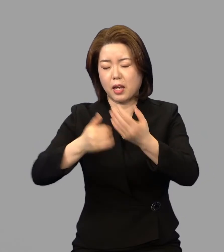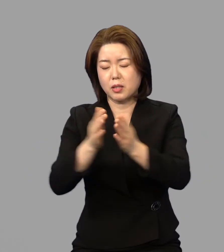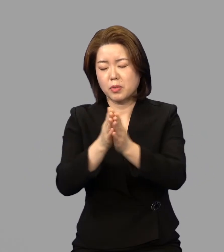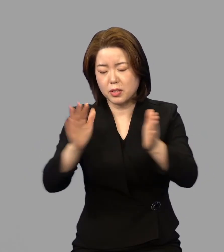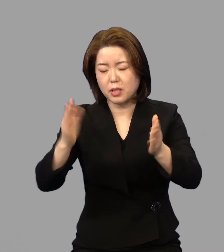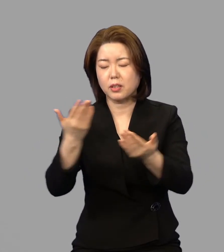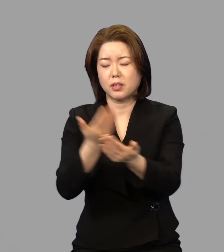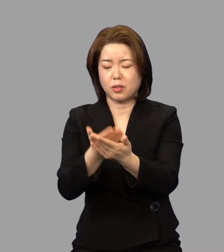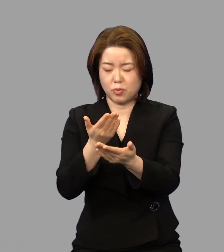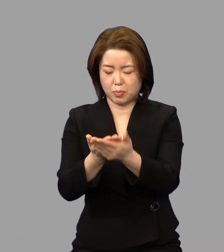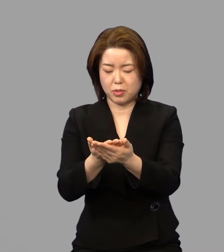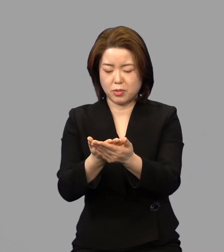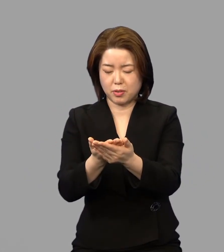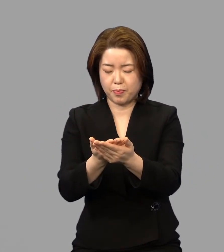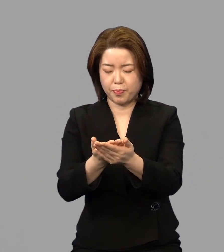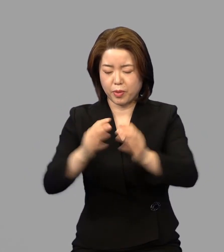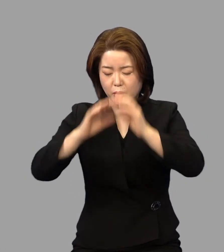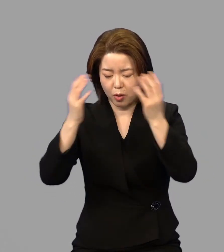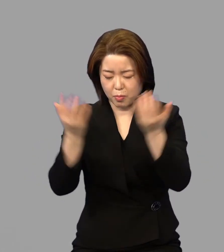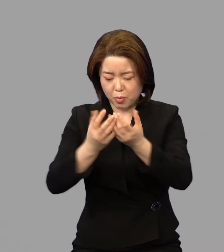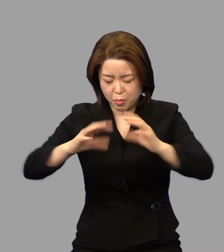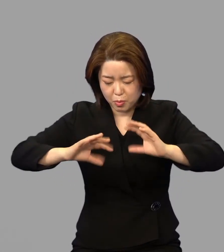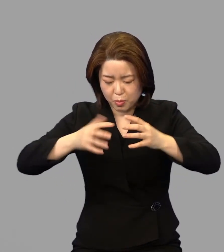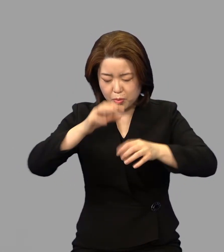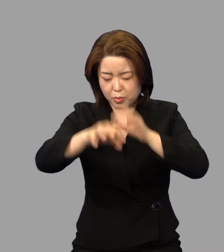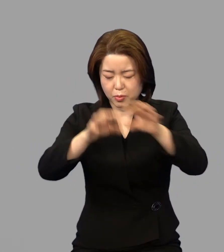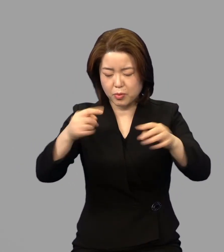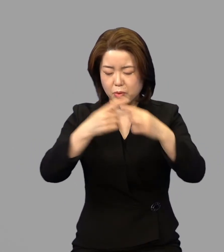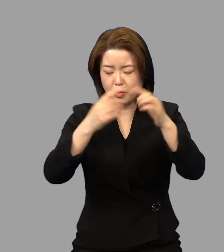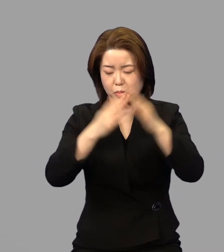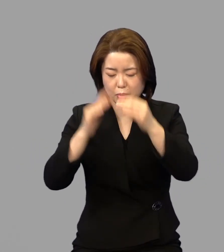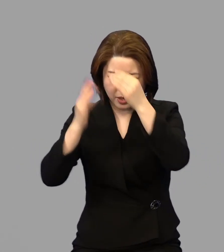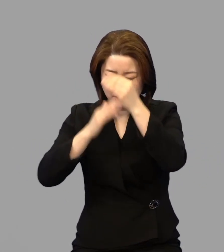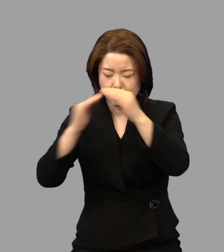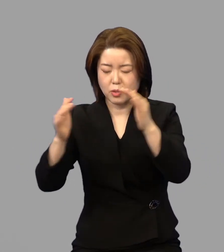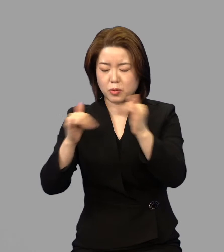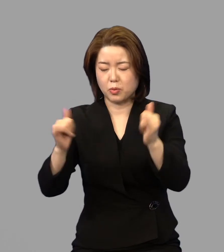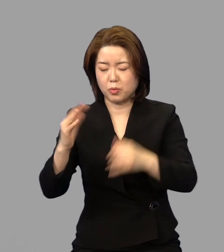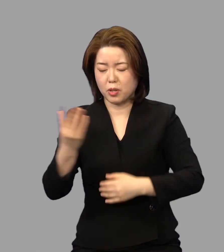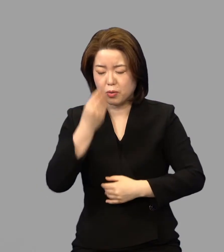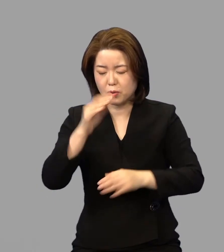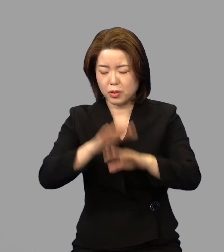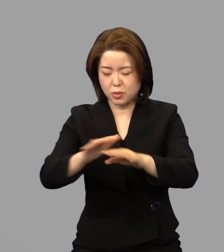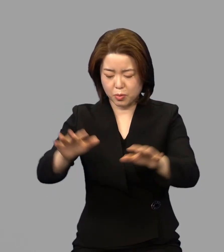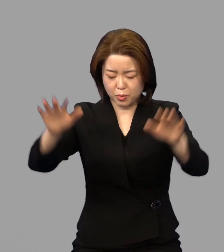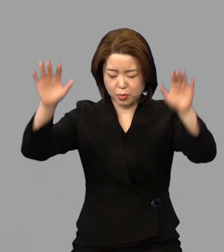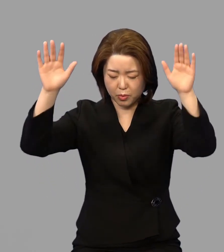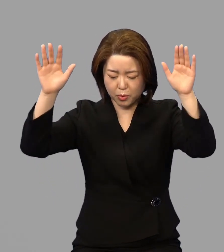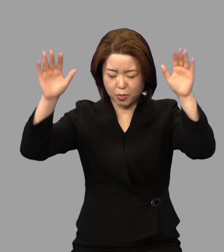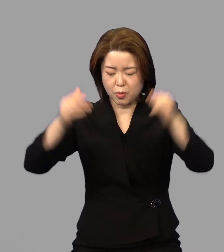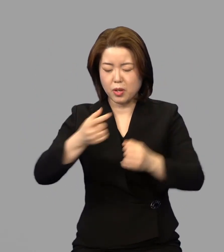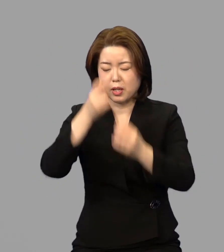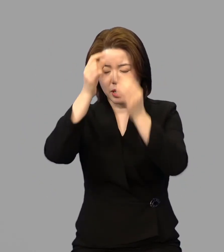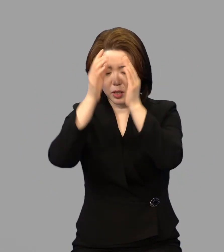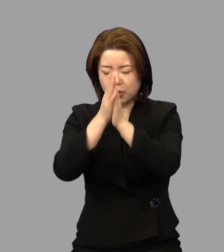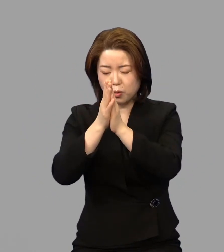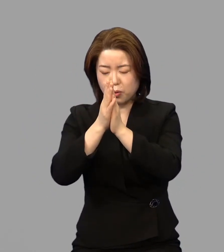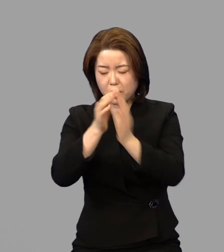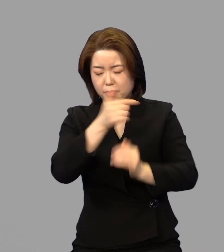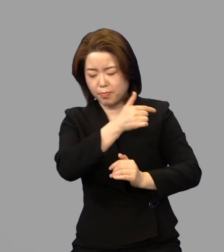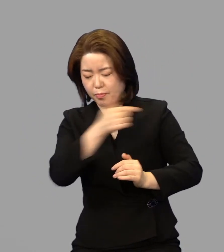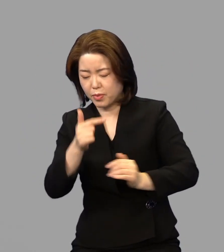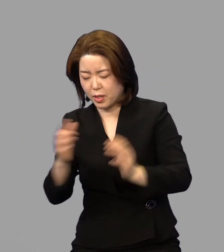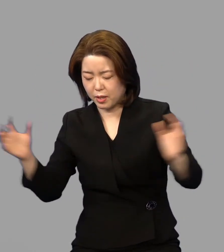시작되게 해주소서. 전 세계 모든 교회와 성도들이 거룩한 손을 들고 기도의